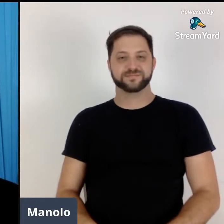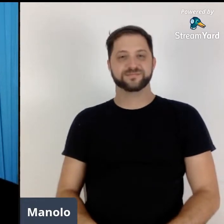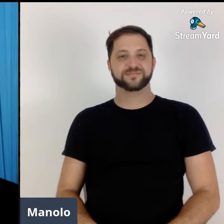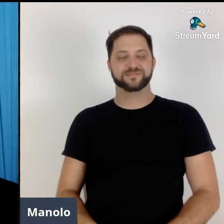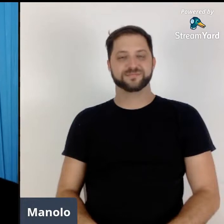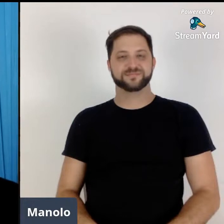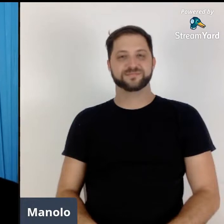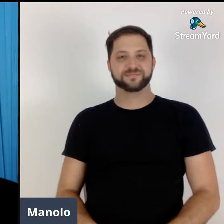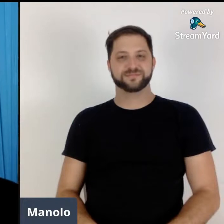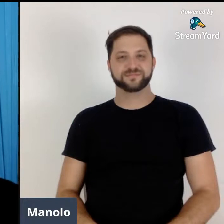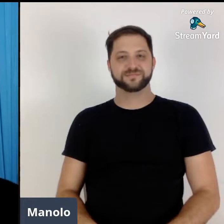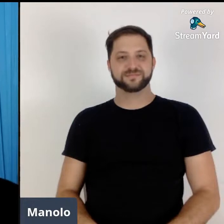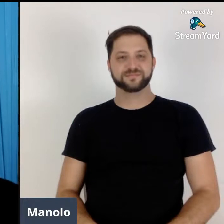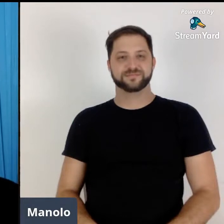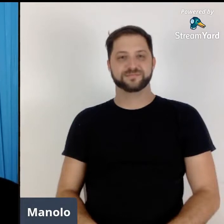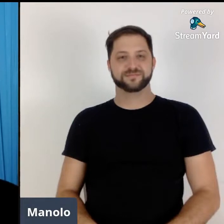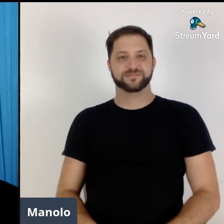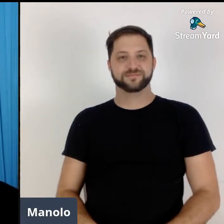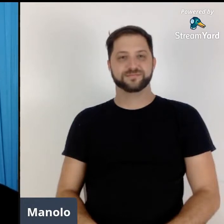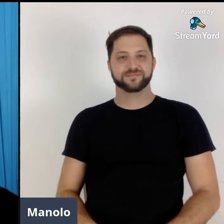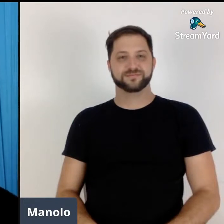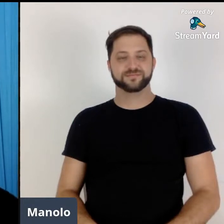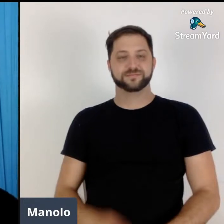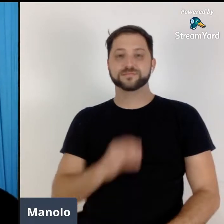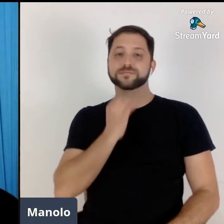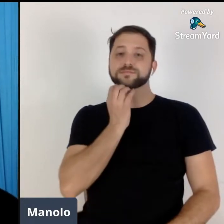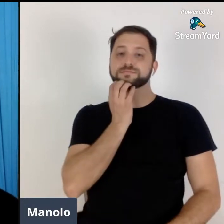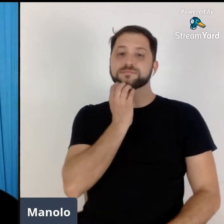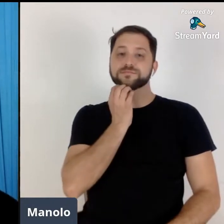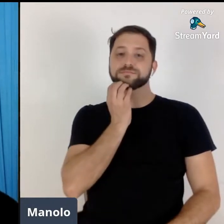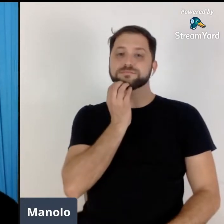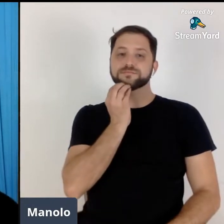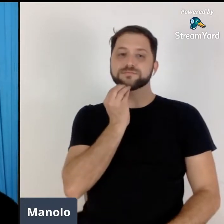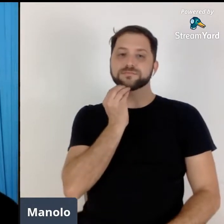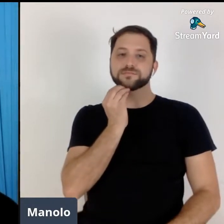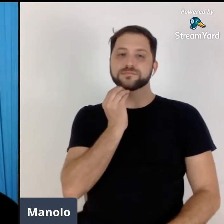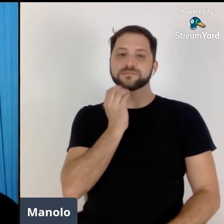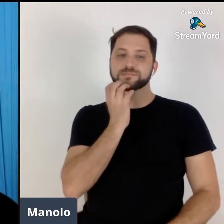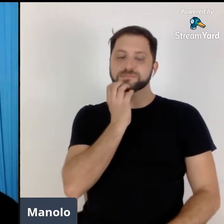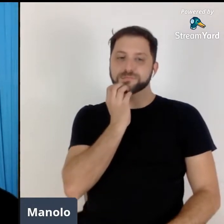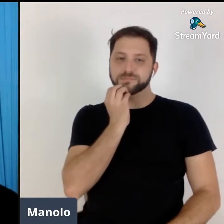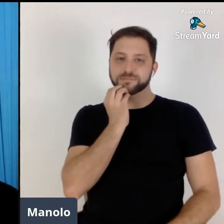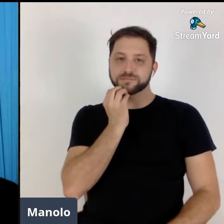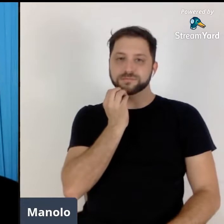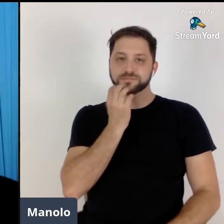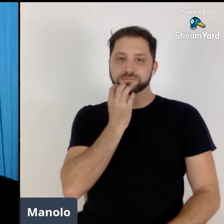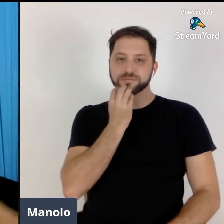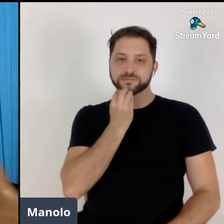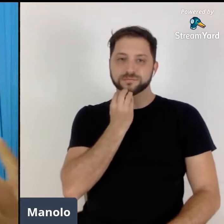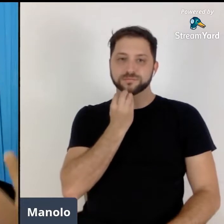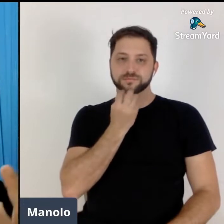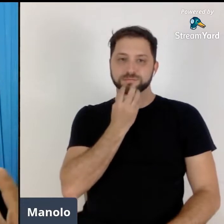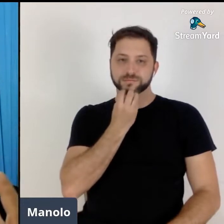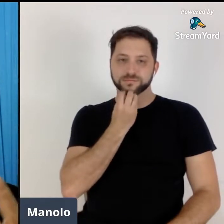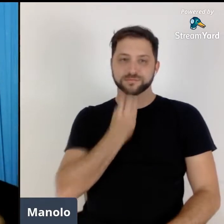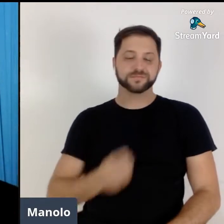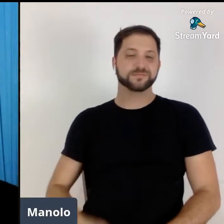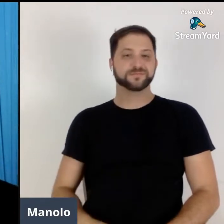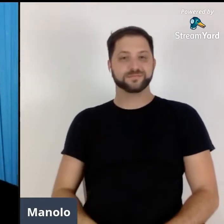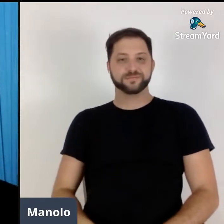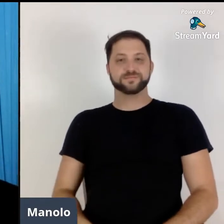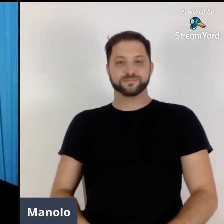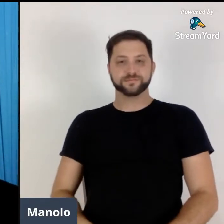né? E, Manolo, por favor. Você explicou para a gente o mundo dos surdos,